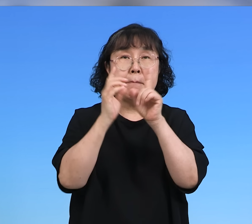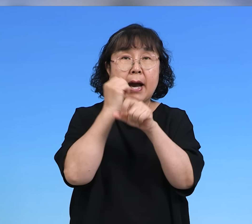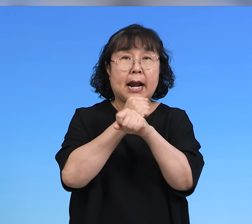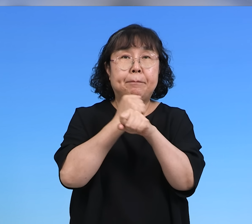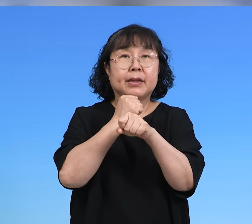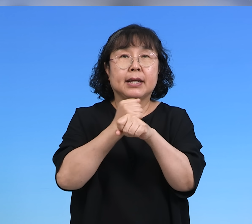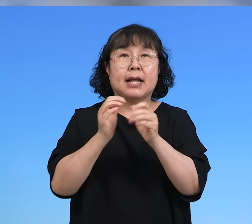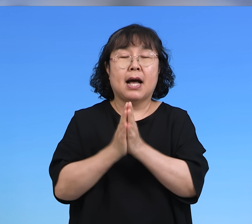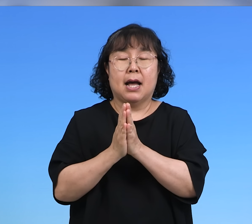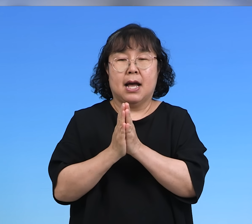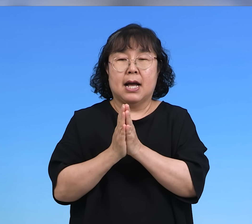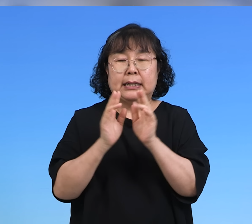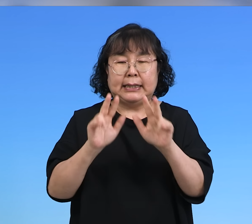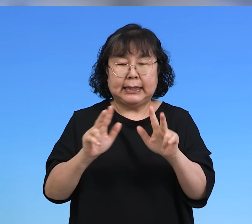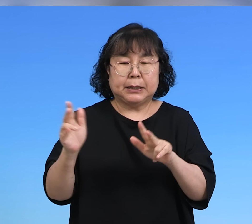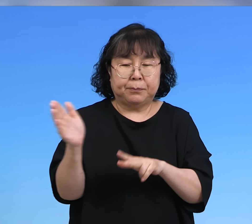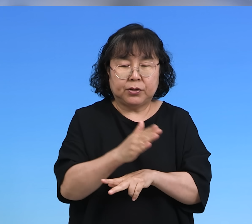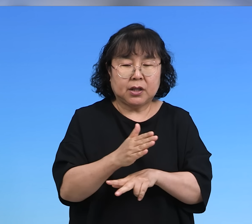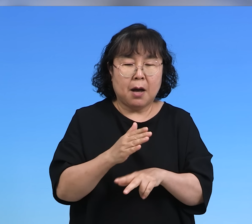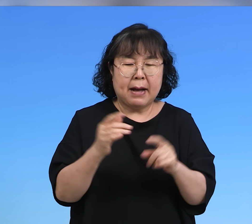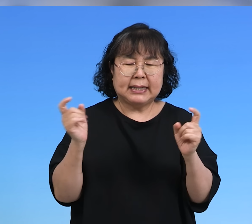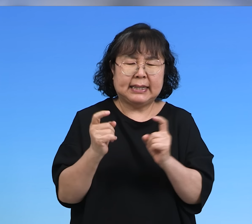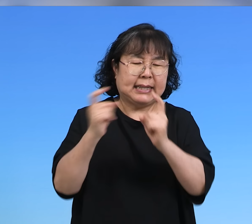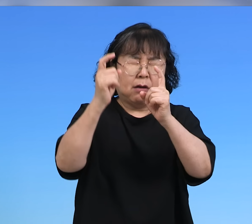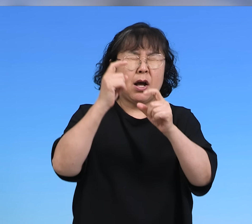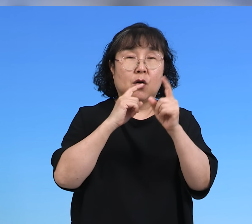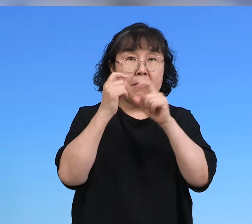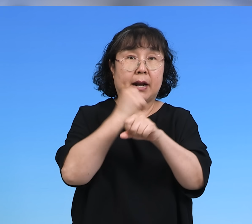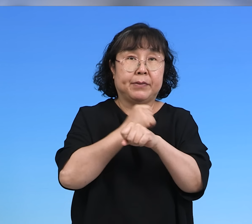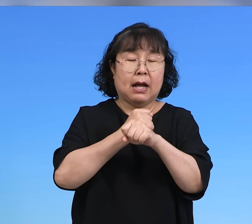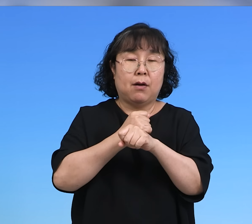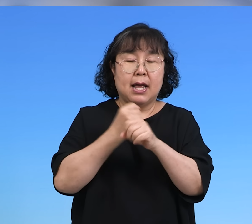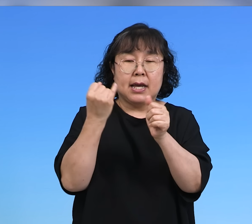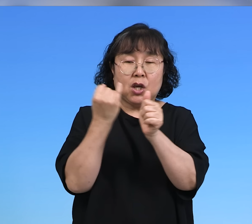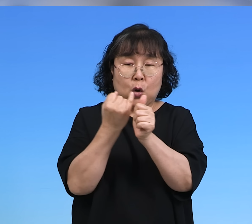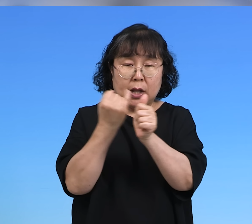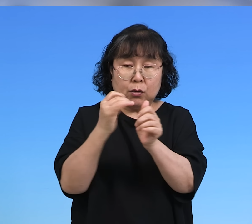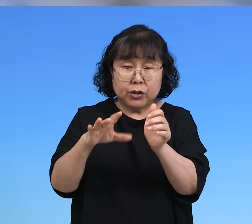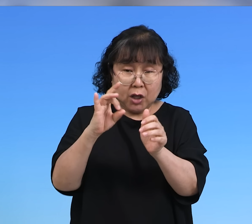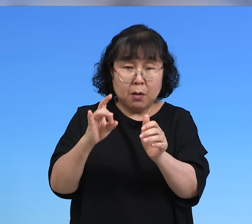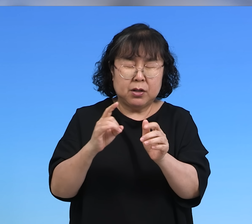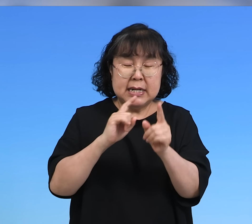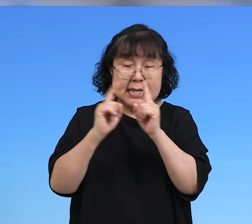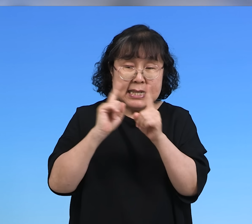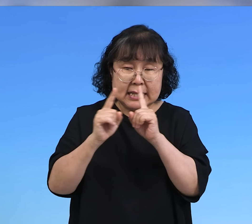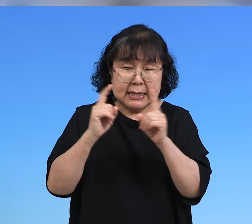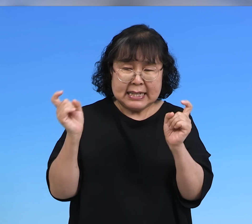그래요. 신혼여행 가서 미친 듯이 싸우라 그래요. 신혼 초기는 싸우는 거다 원래.